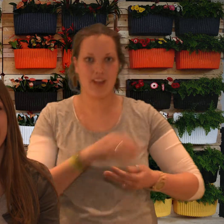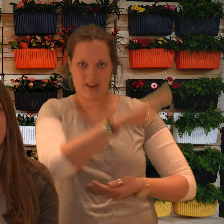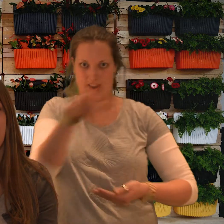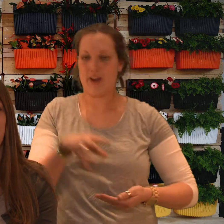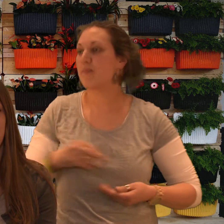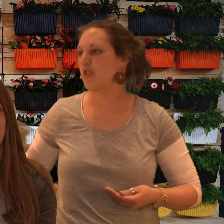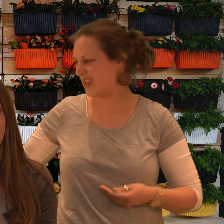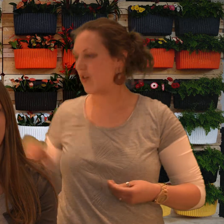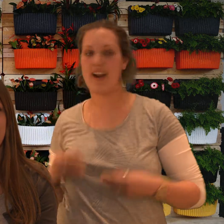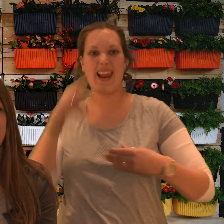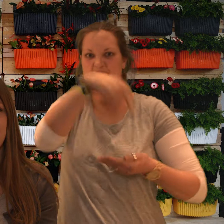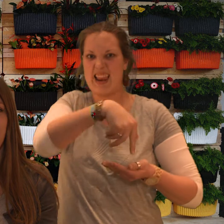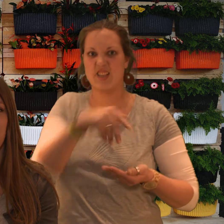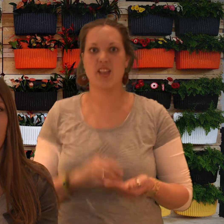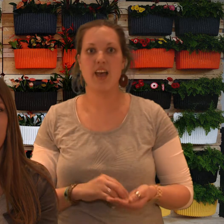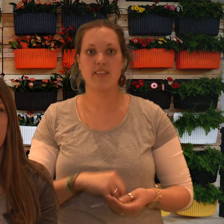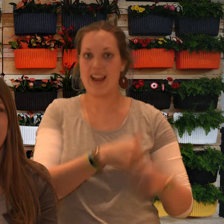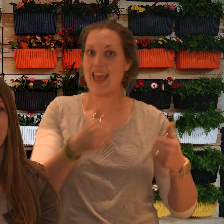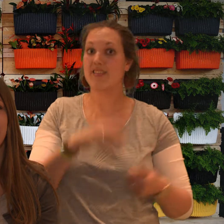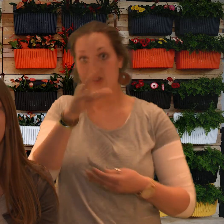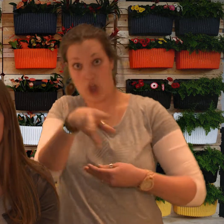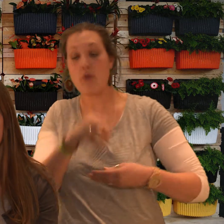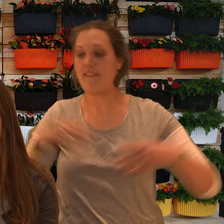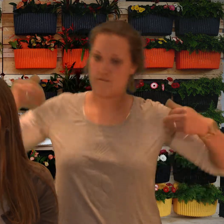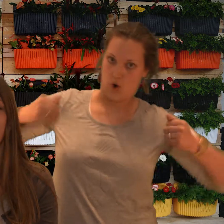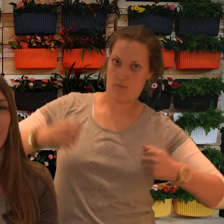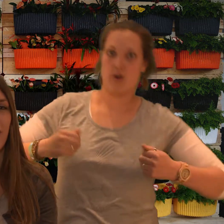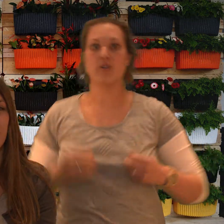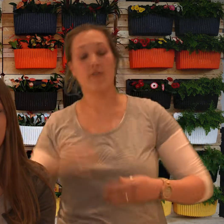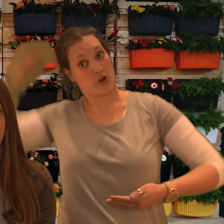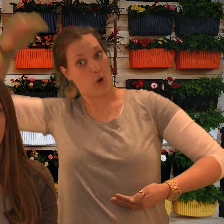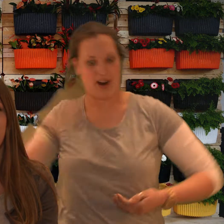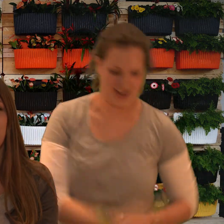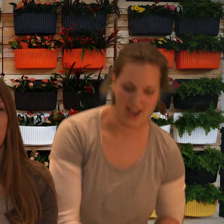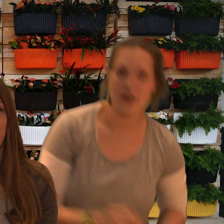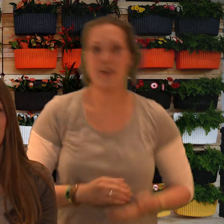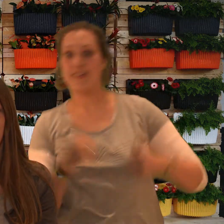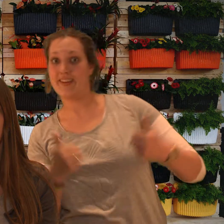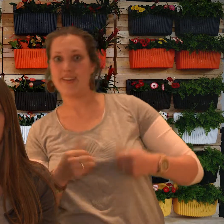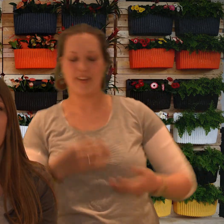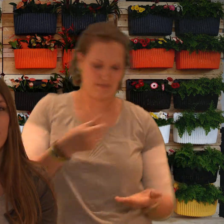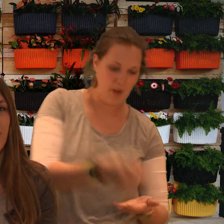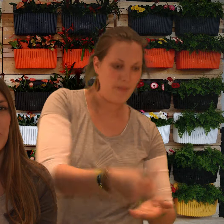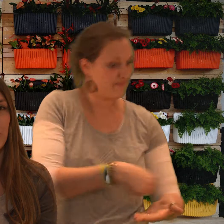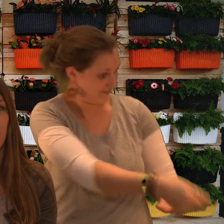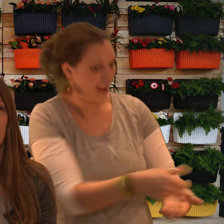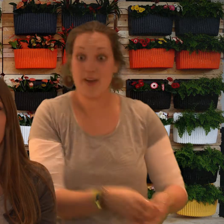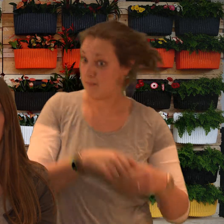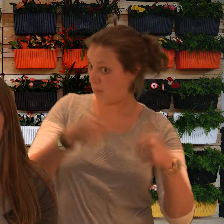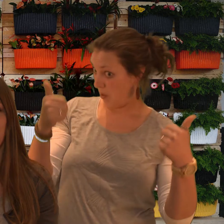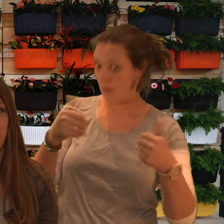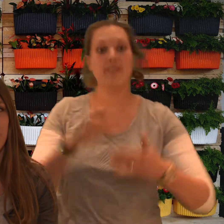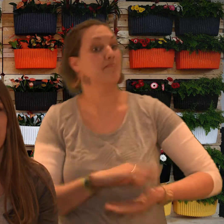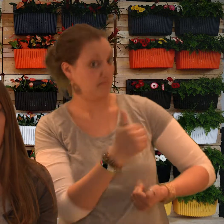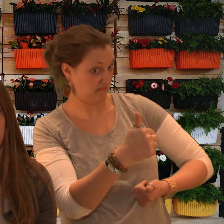Store in Lelystad. De Lentetuin en Woonbeurs is een heerlijke beurs voor jong en oud, waar je wordt getrakteerd op het mooiste aanbod op het